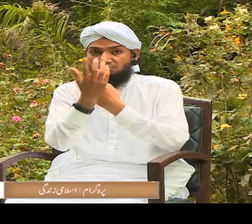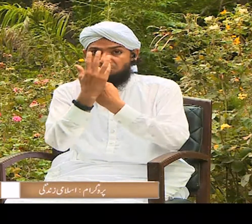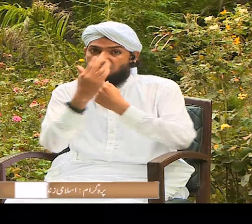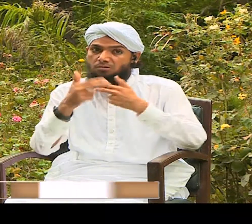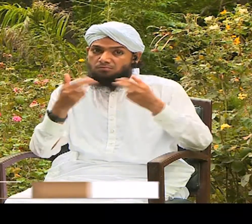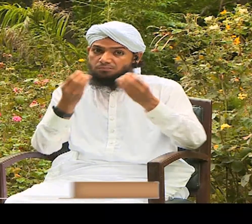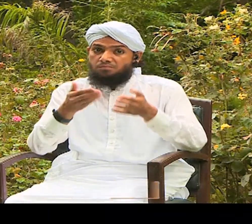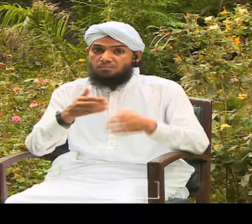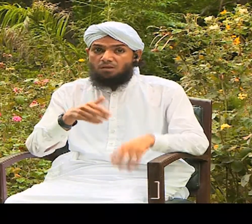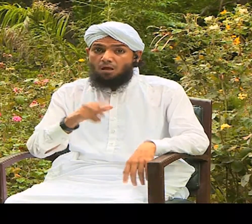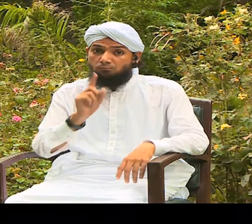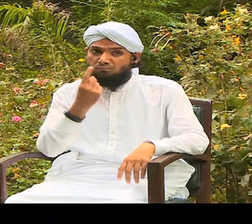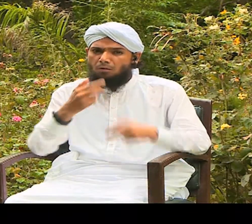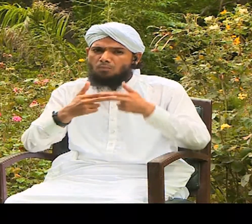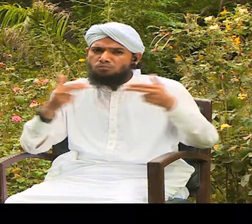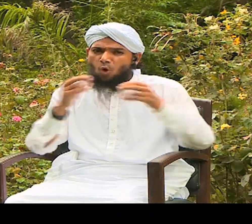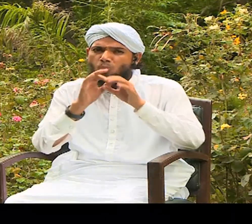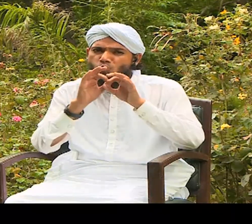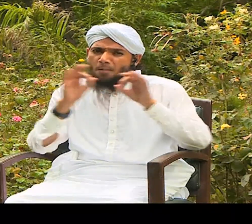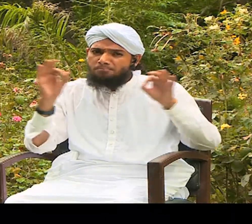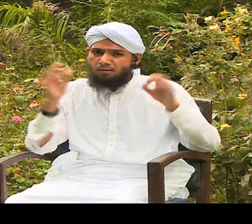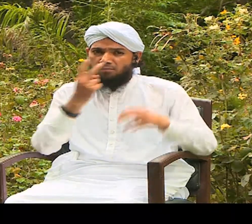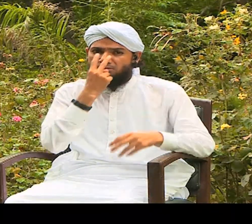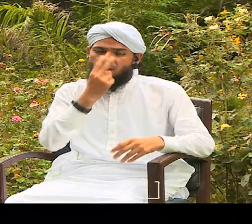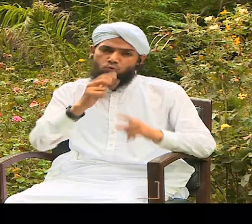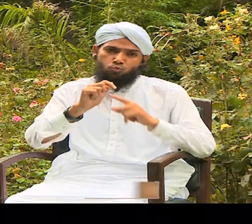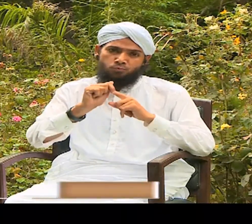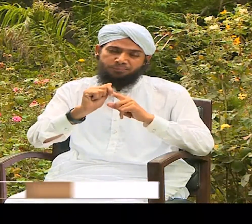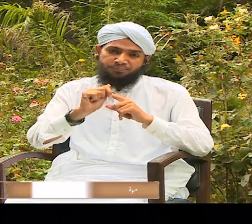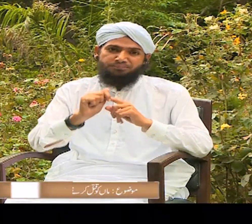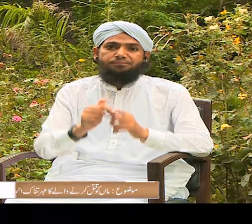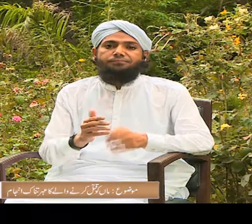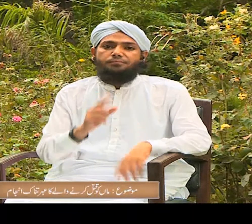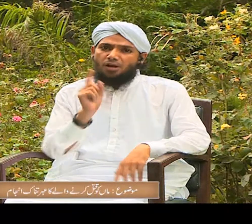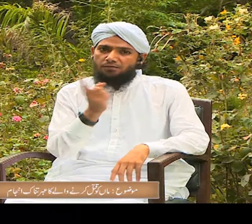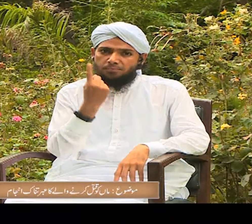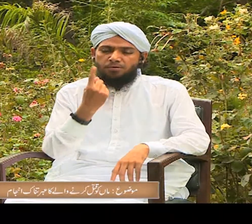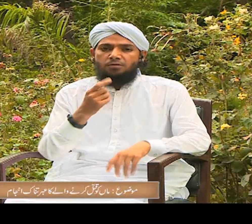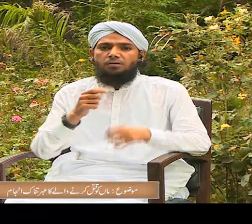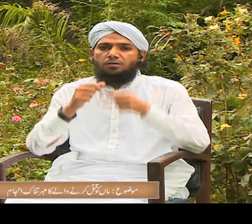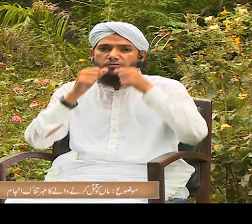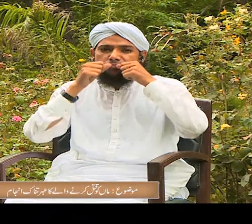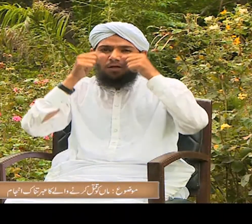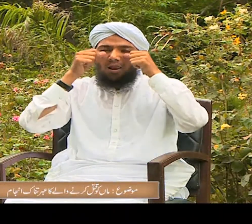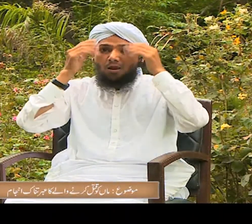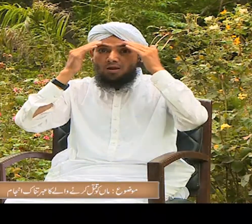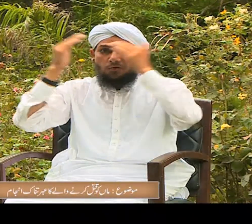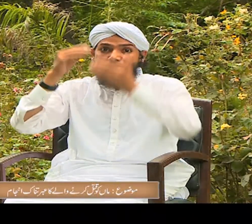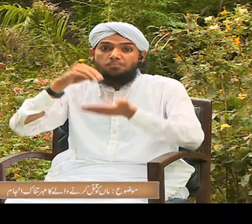مدنی پھول بیان کریں گے، اس لیے آخر تک اس سلسلے میں شریک رہیے۔ آئیے سب سے پہلے درود